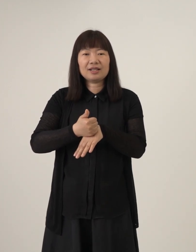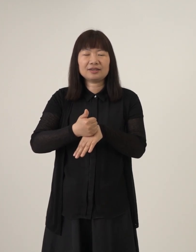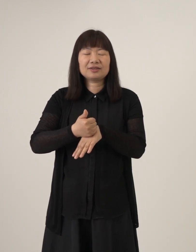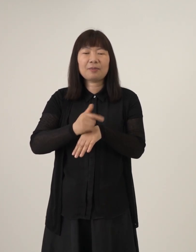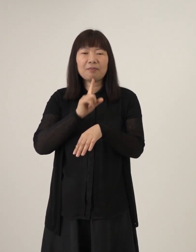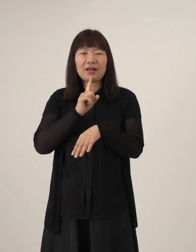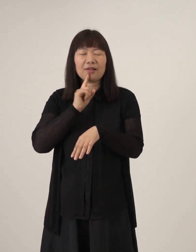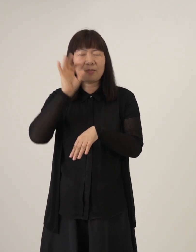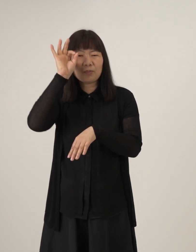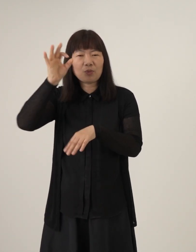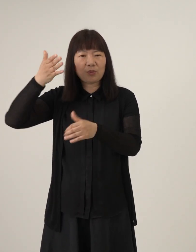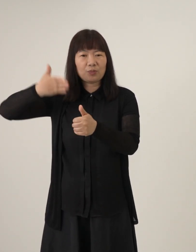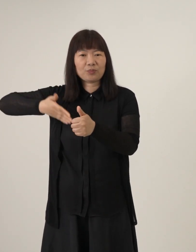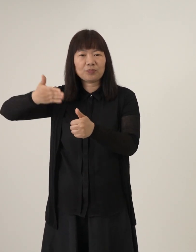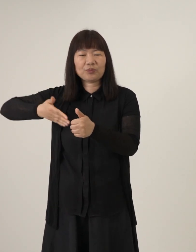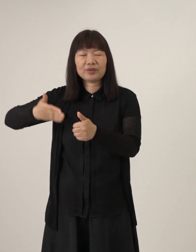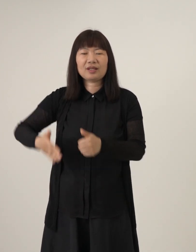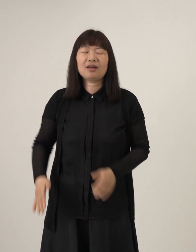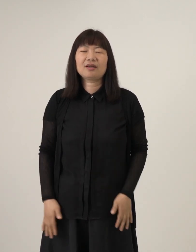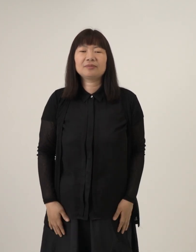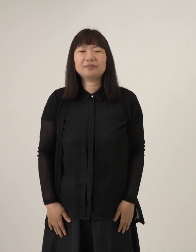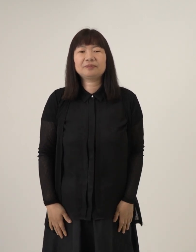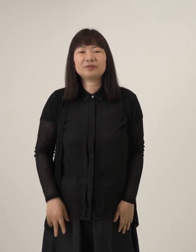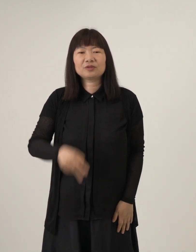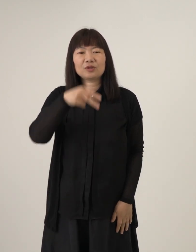보십시다. 수미상관법에 의해서